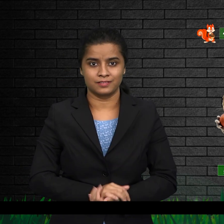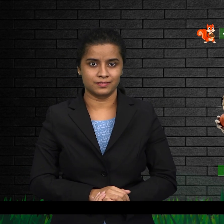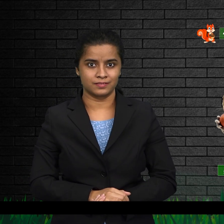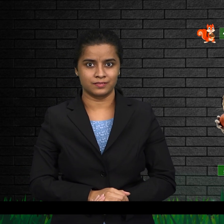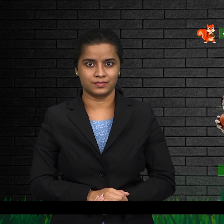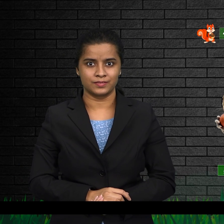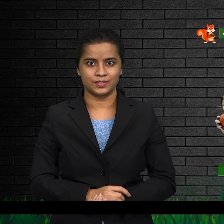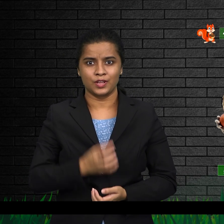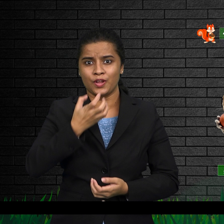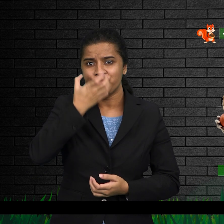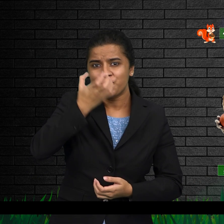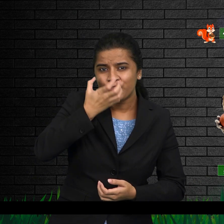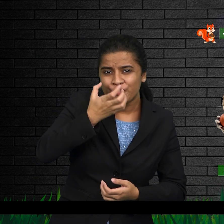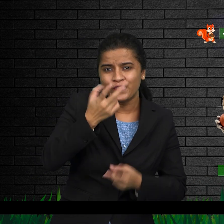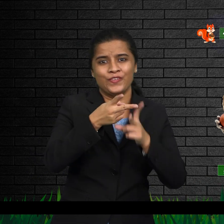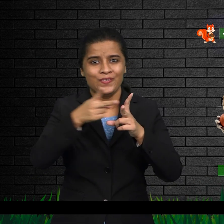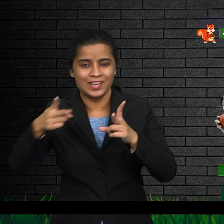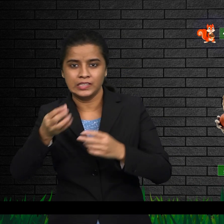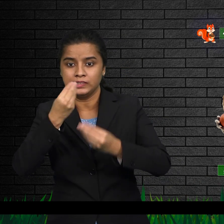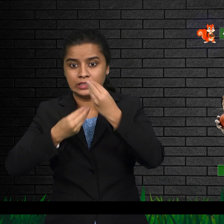గ్రానివోర్లు, ఫ్రూజివోర్లు